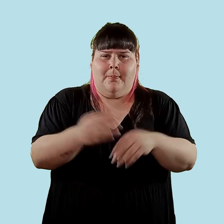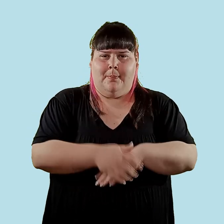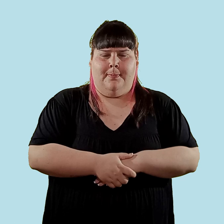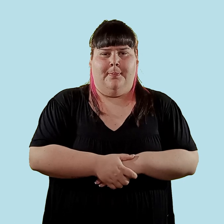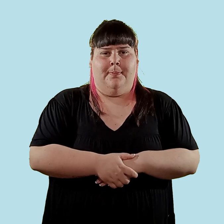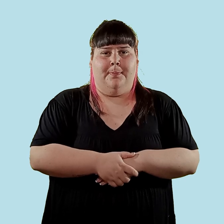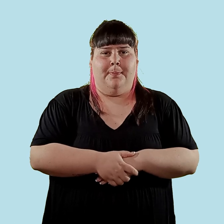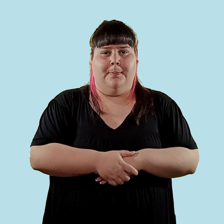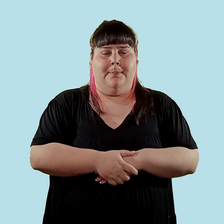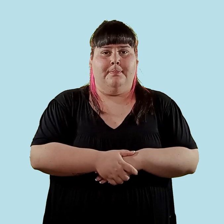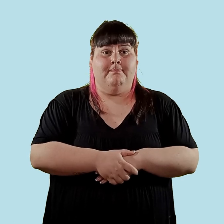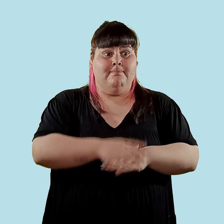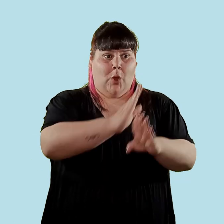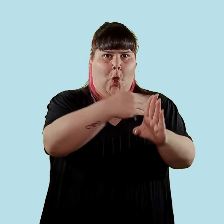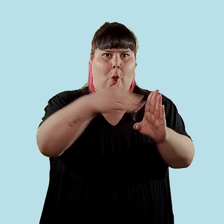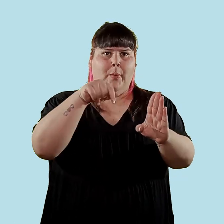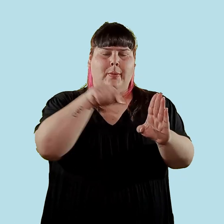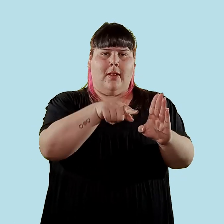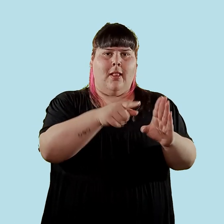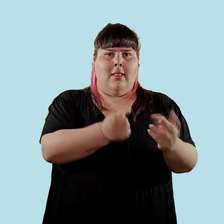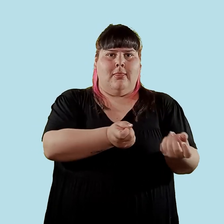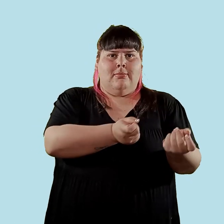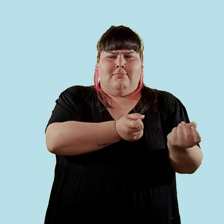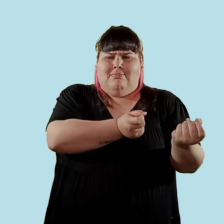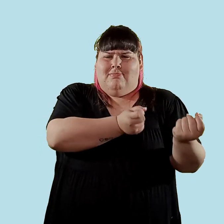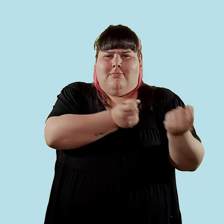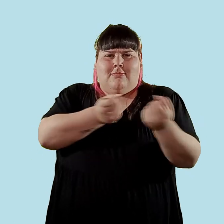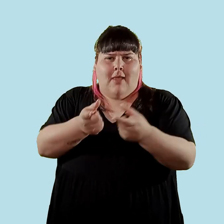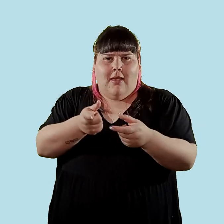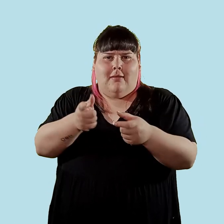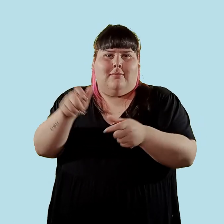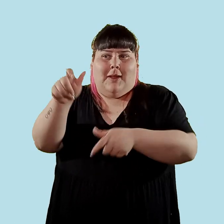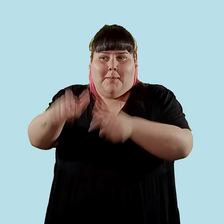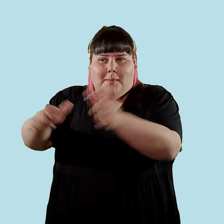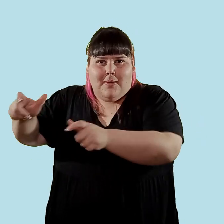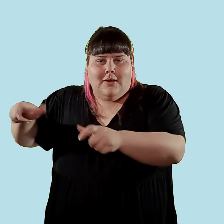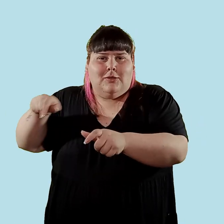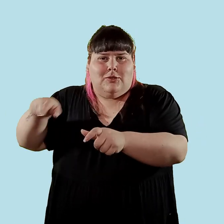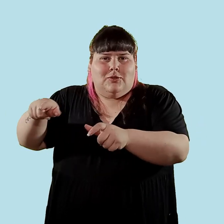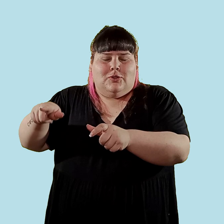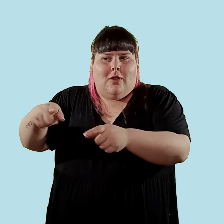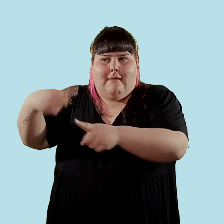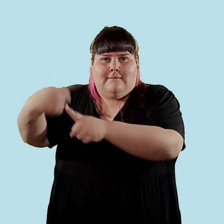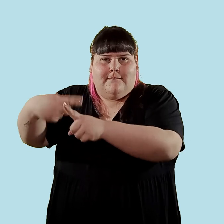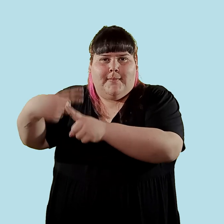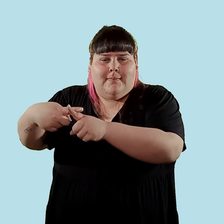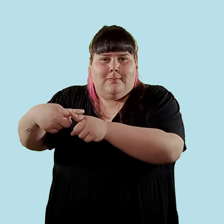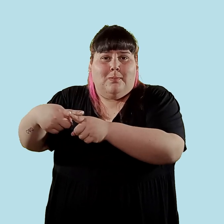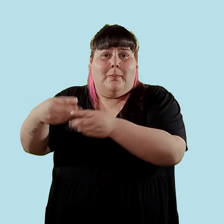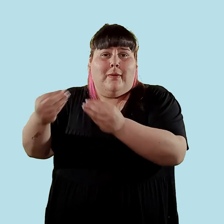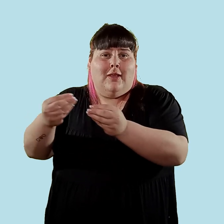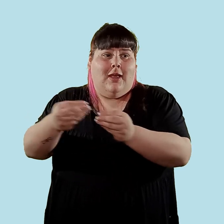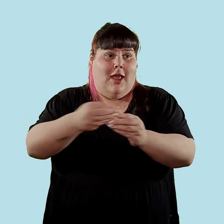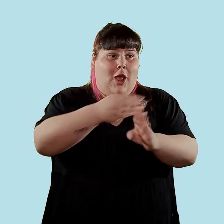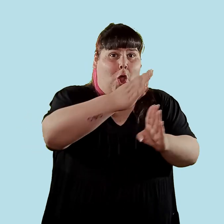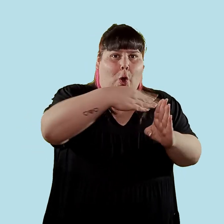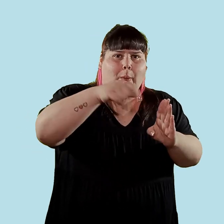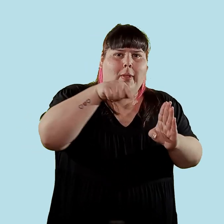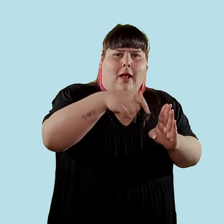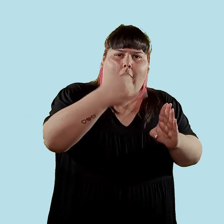Los humedales contribuyen de modo decisivo al bienestar humano, al desempeñar funciones de las